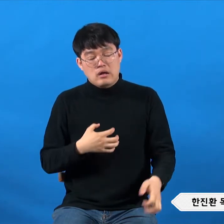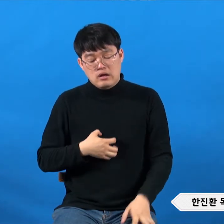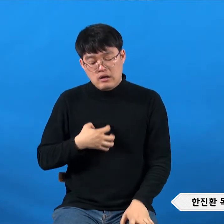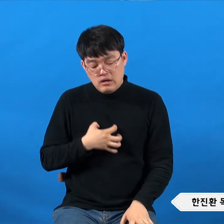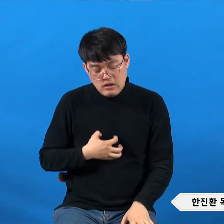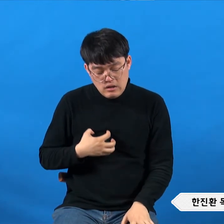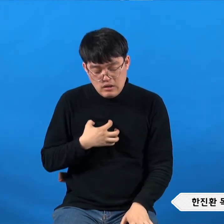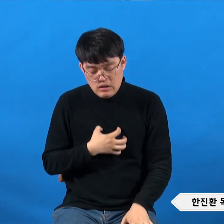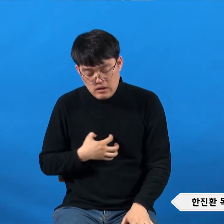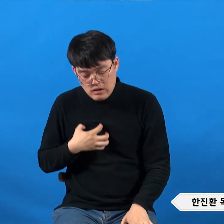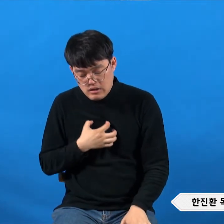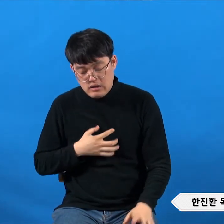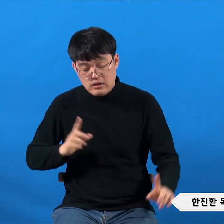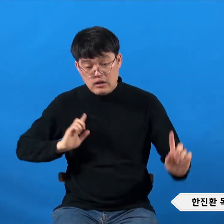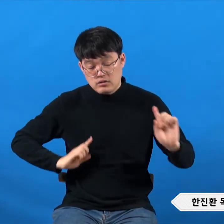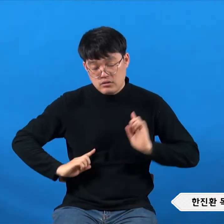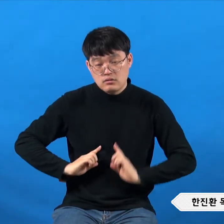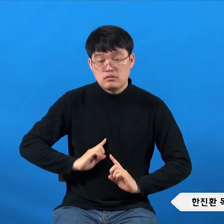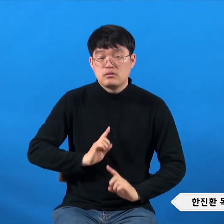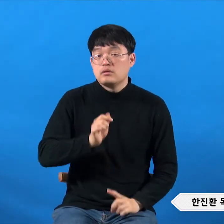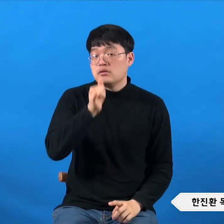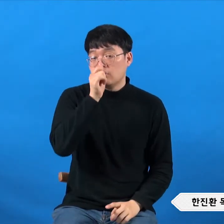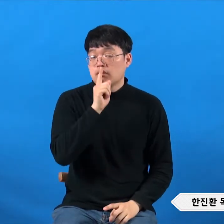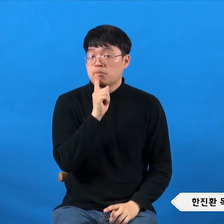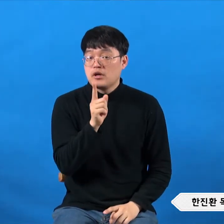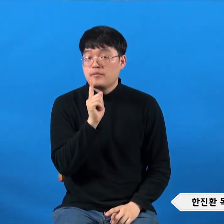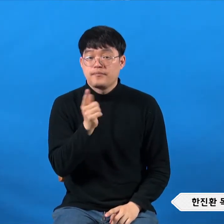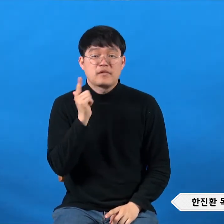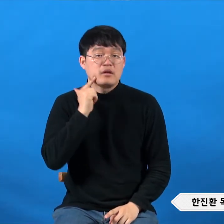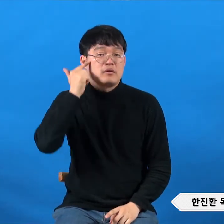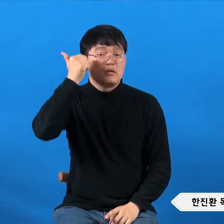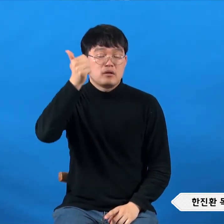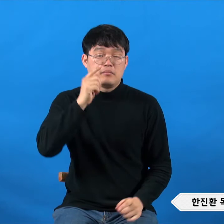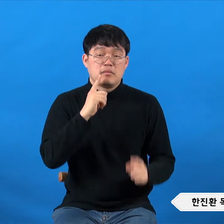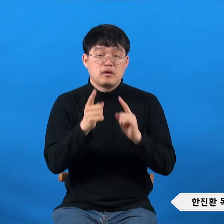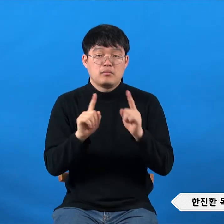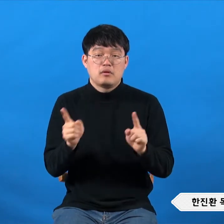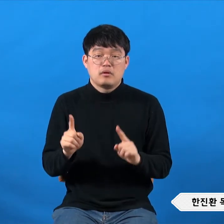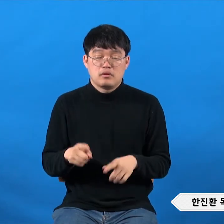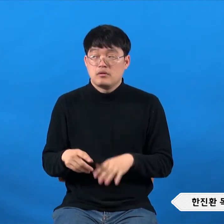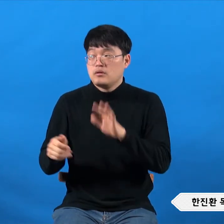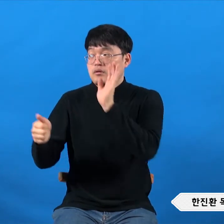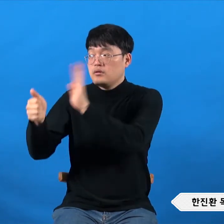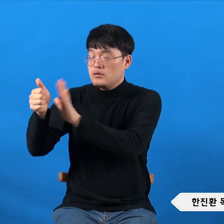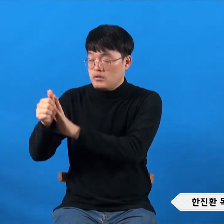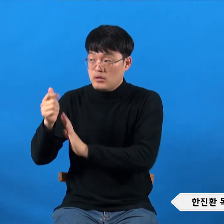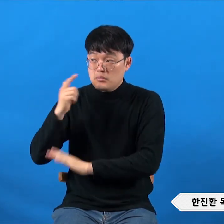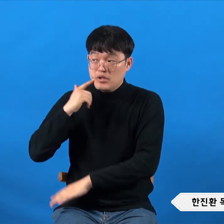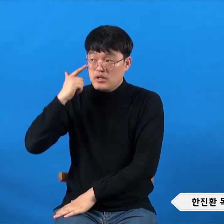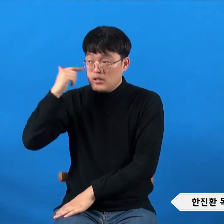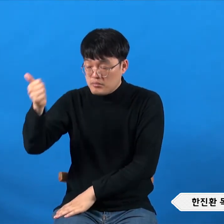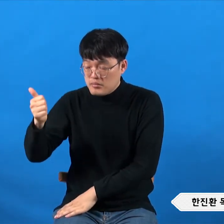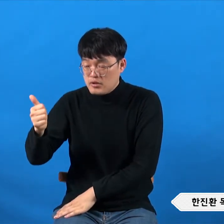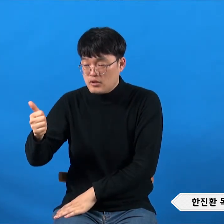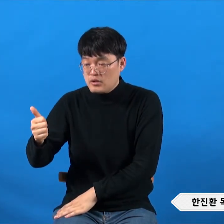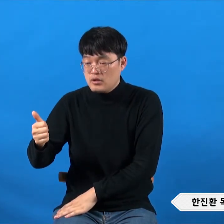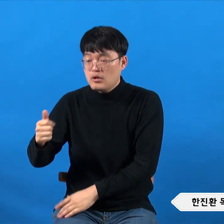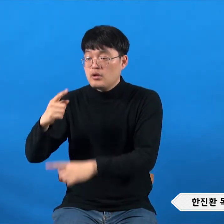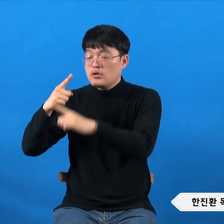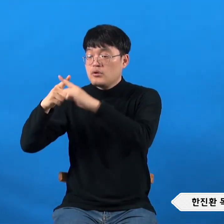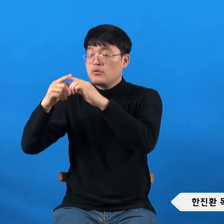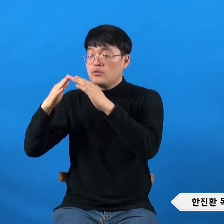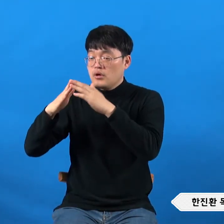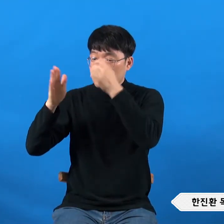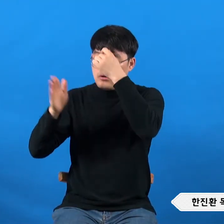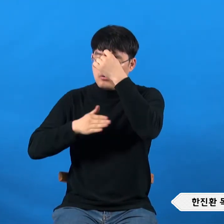얼마나 목사님이 마음의 상처를 받았는지. 그 목사님이 제게 이렇게 얘기했습니다. 한 목사님,